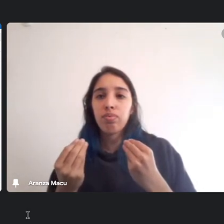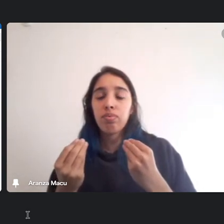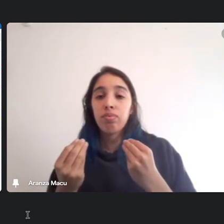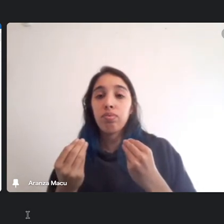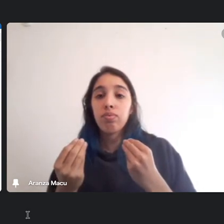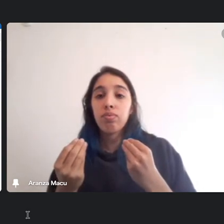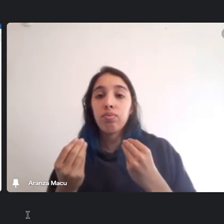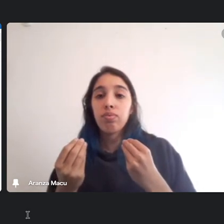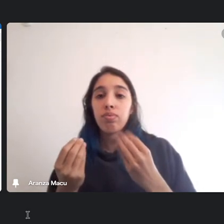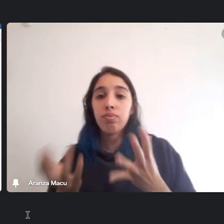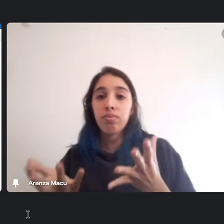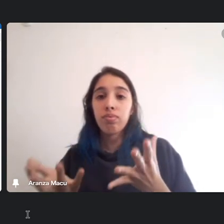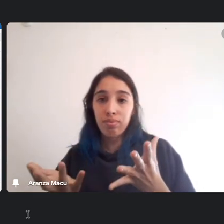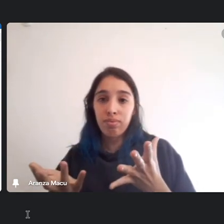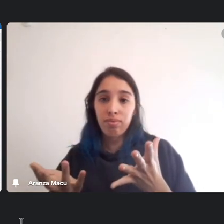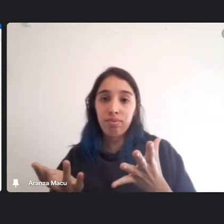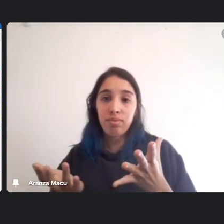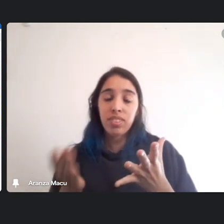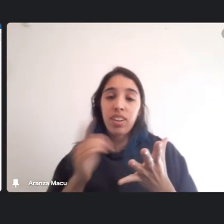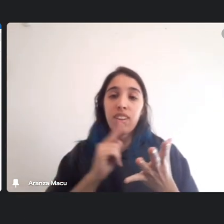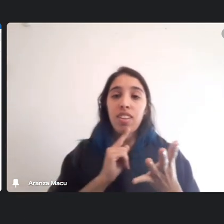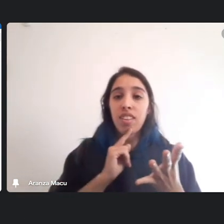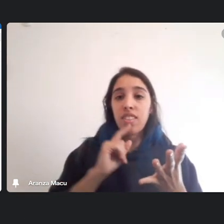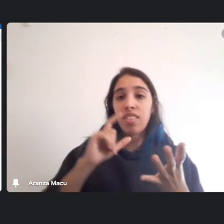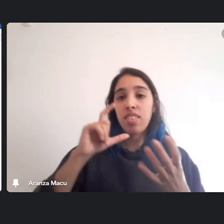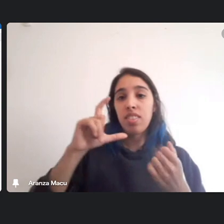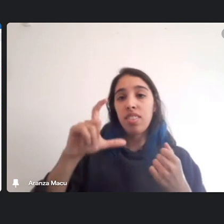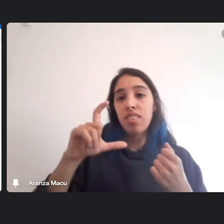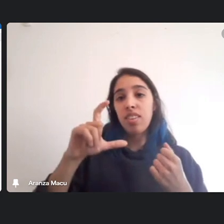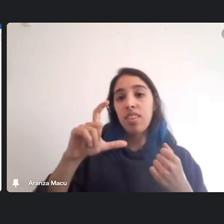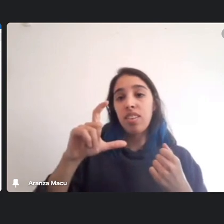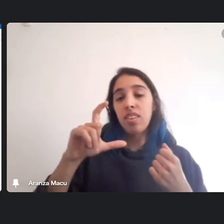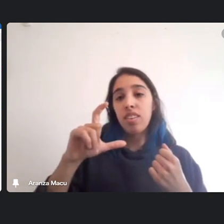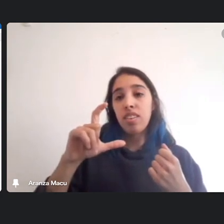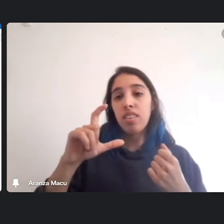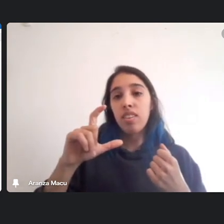Dijimos, las TIC. Las TIC y el desarrollo